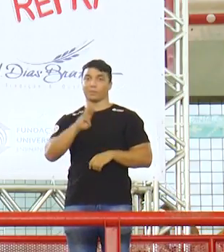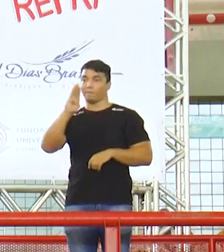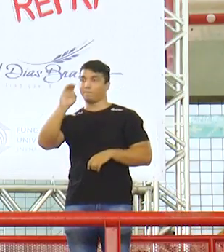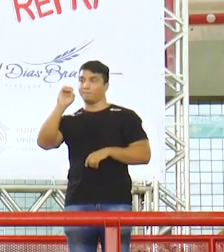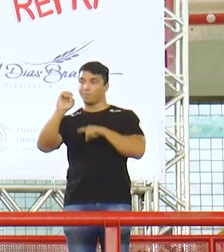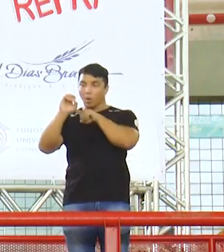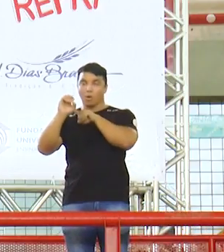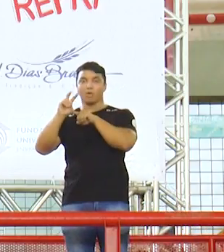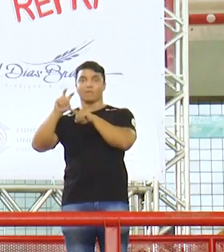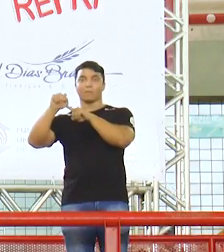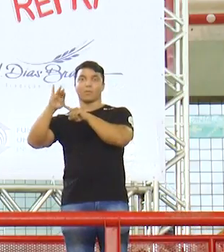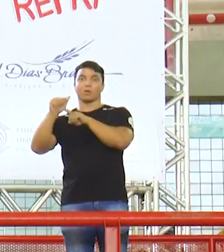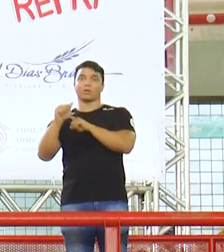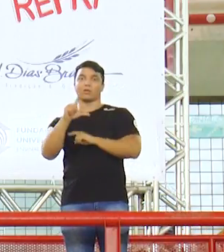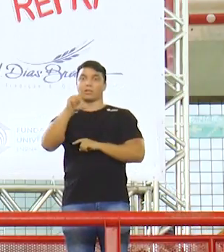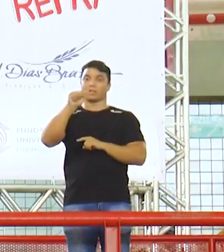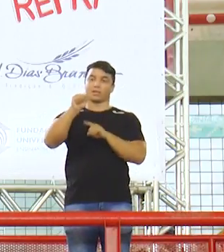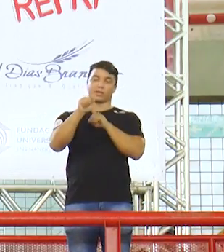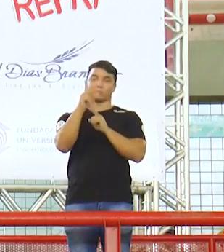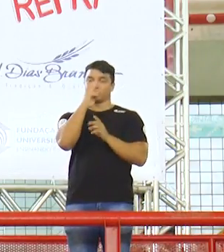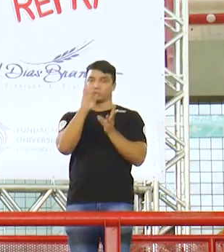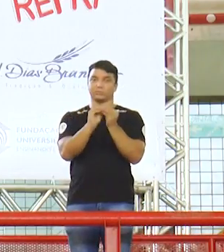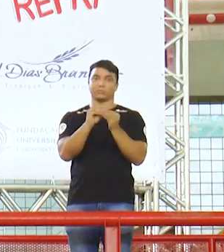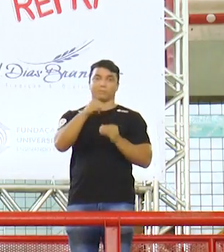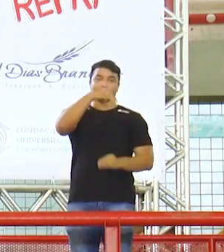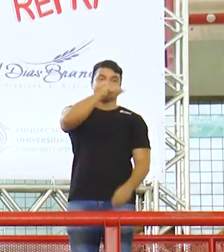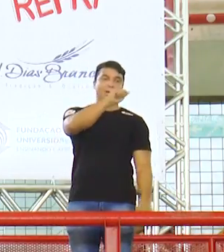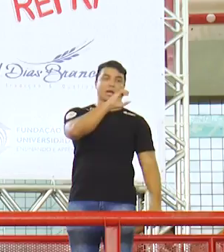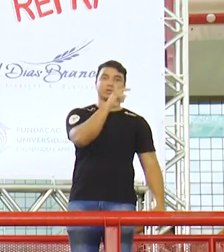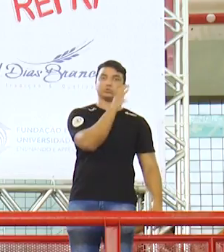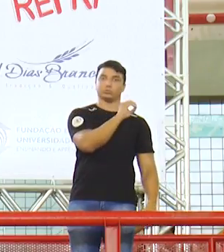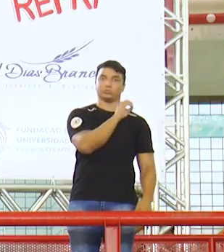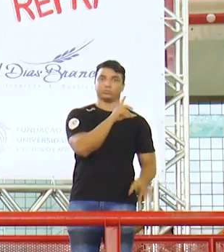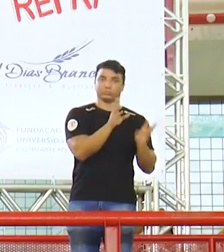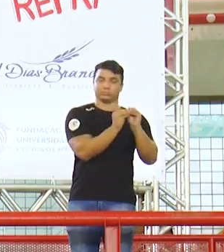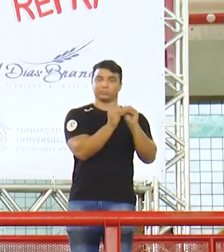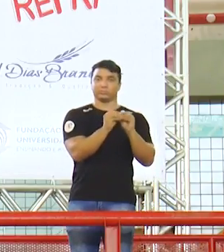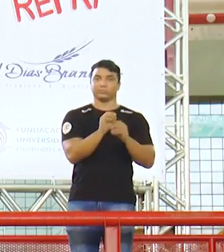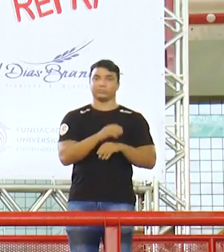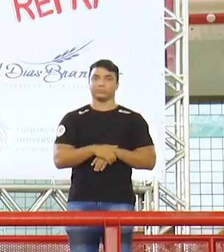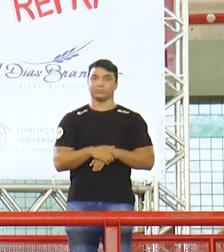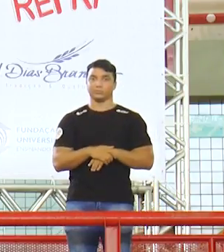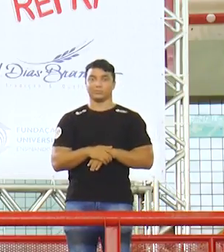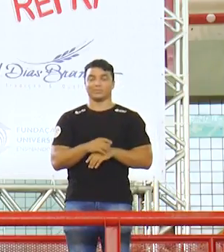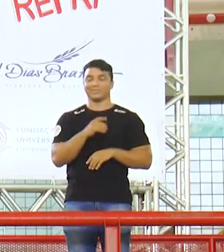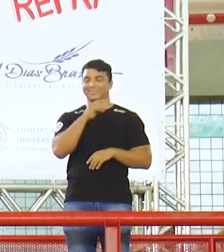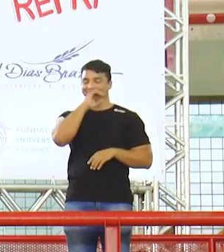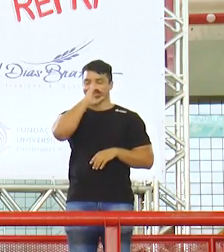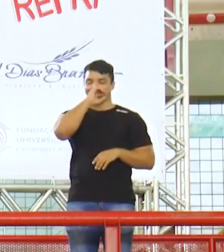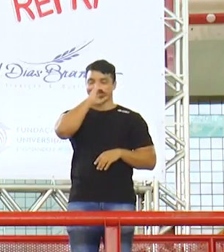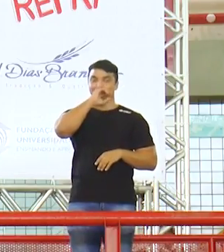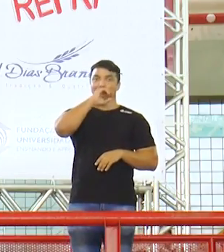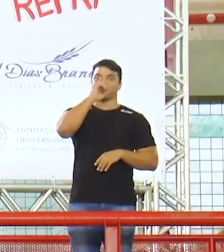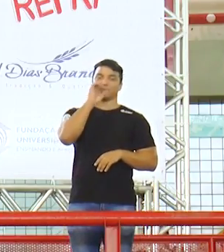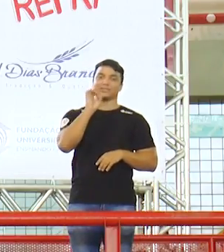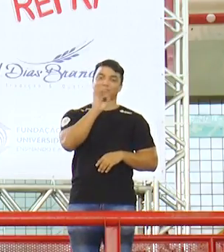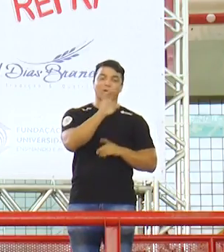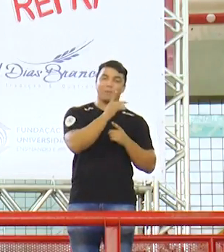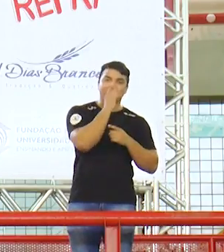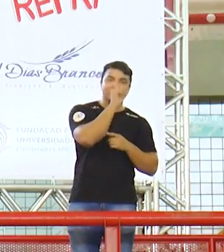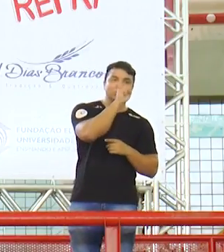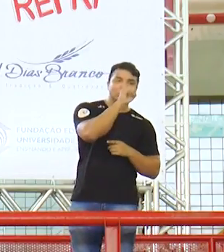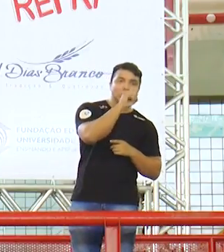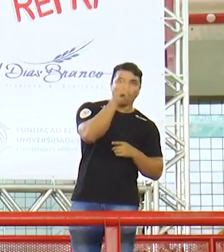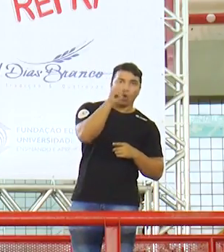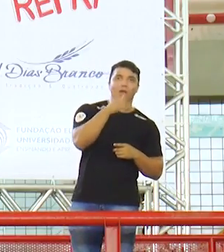Bó é vambora, lá é lá mesmo, e má, redução de macho. Eu não vou entrar aqui no mérito. E só é para dizer que sim,